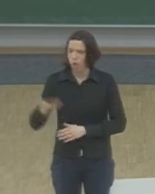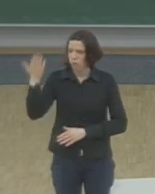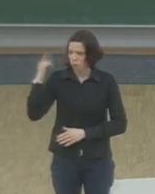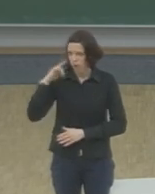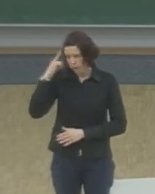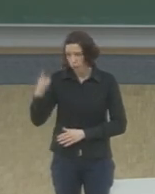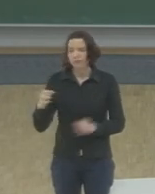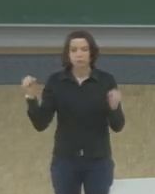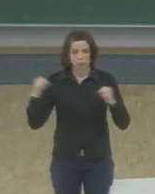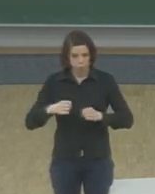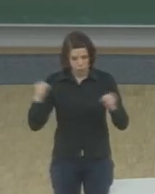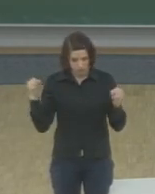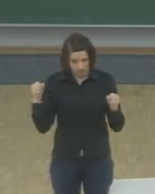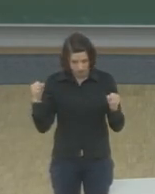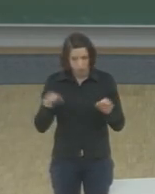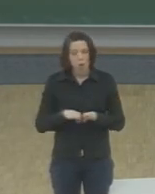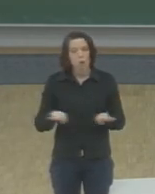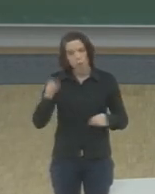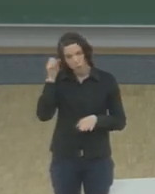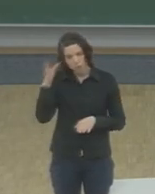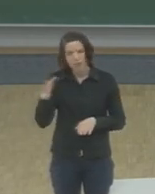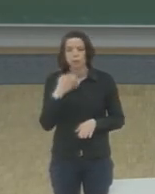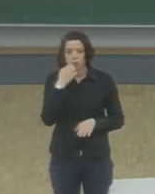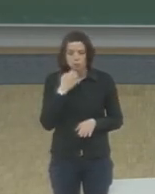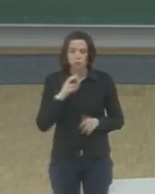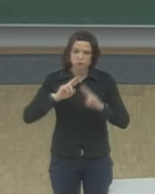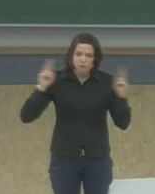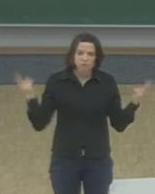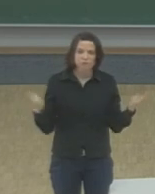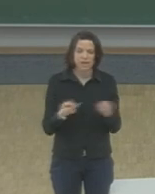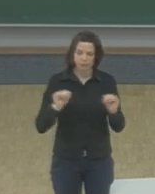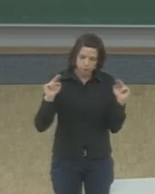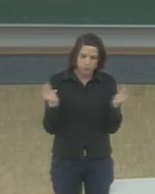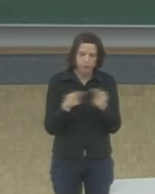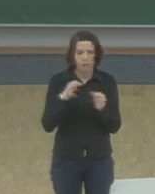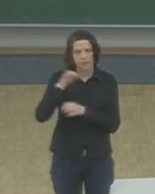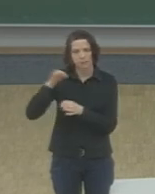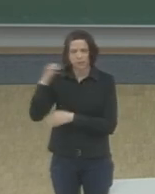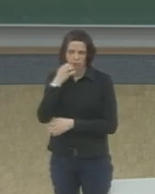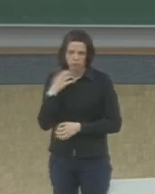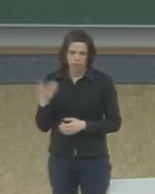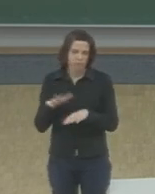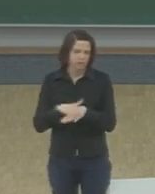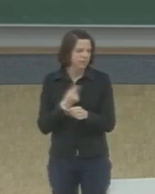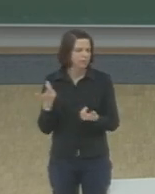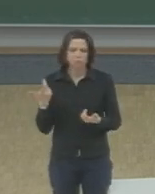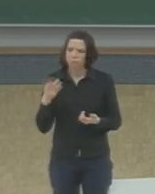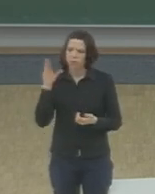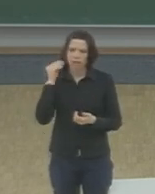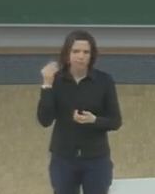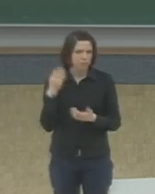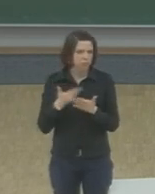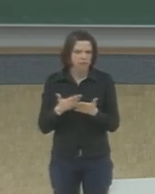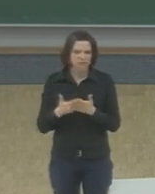man Grundbildung in den Kernfächern der Schule weltweit vergleichbar messen kann, erscheint mir doch weit weniger Ergebnis auf solider empirischer